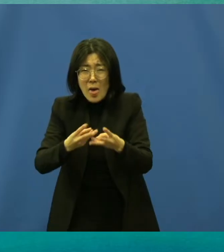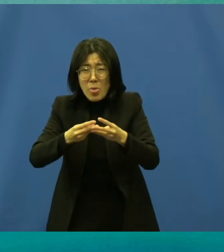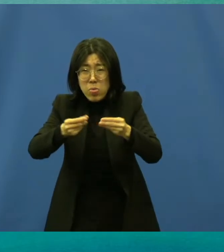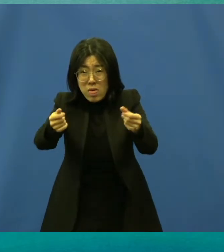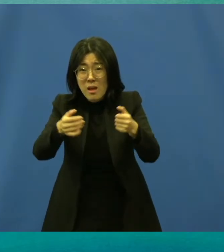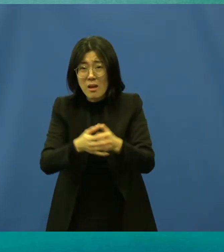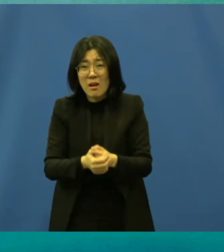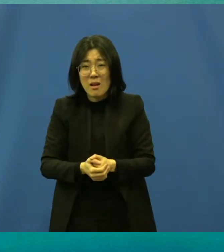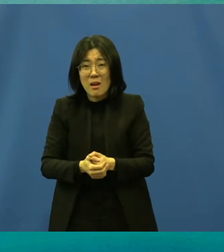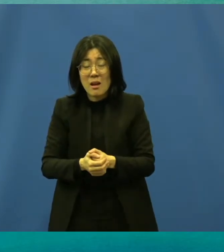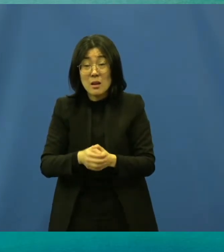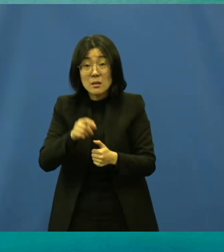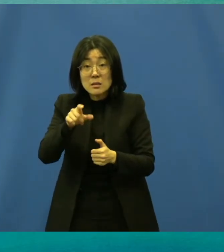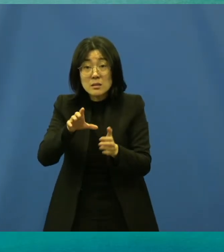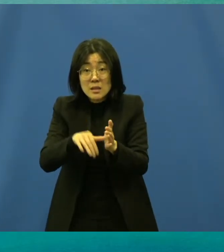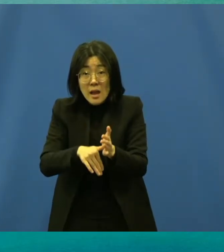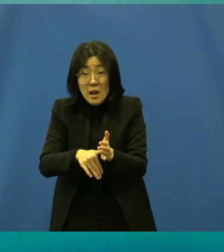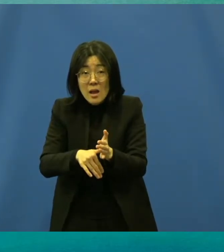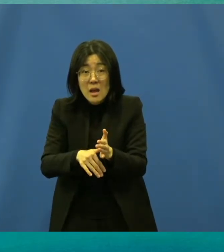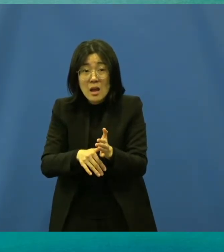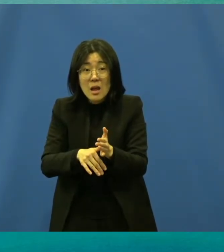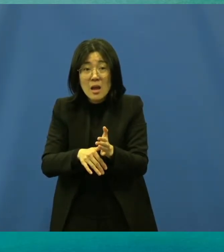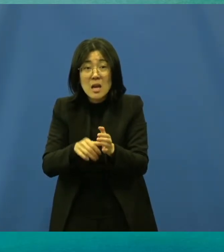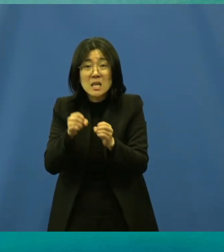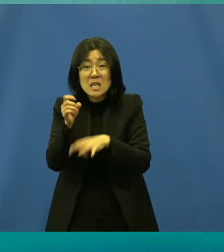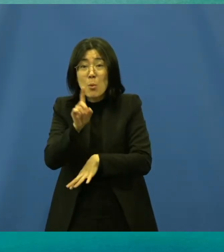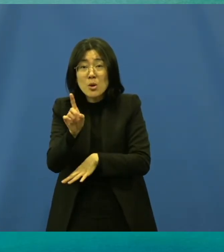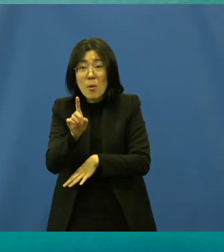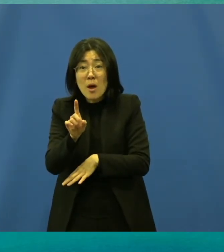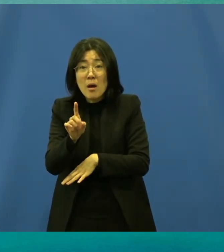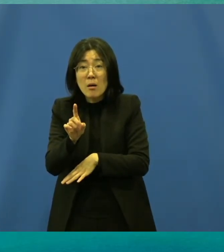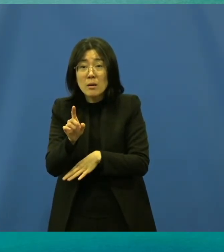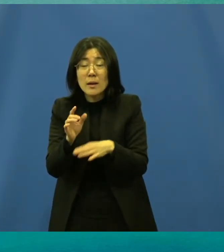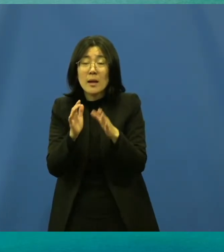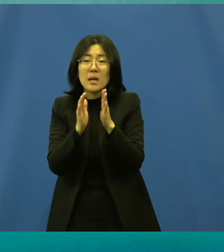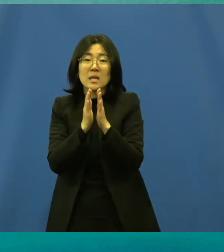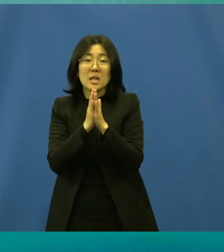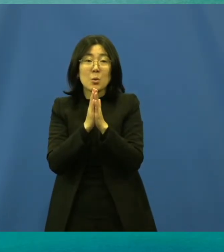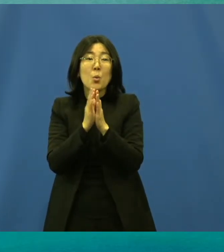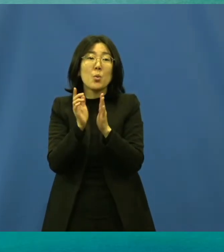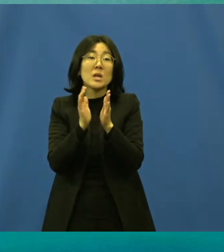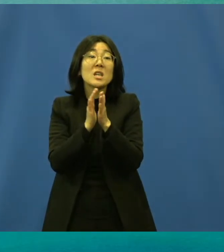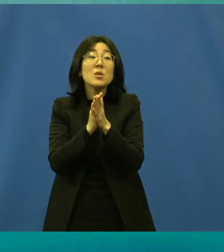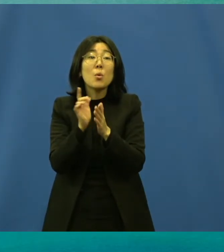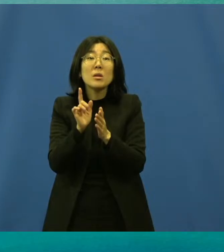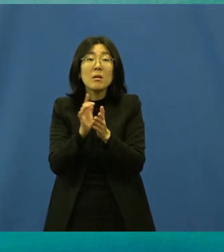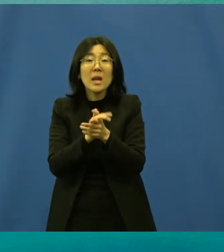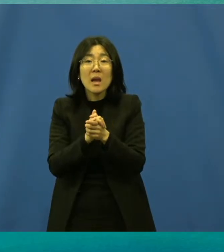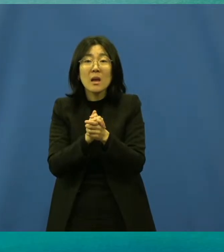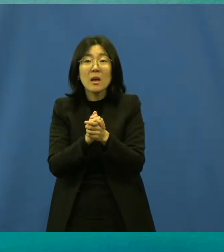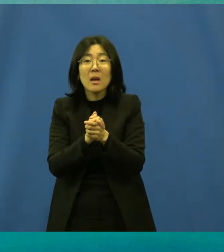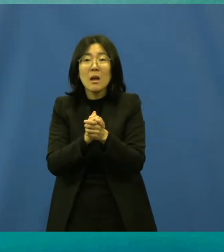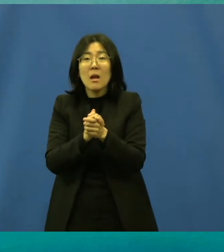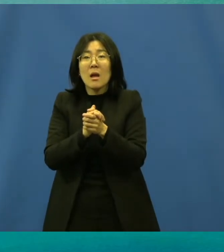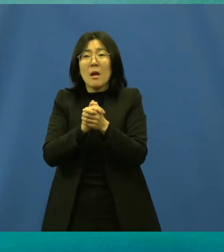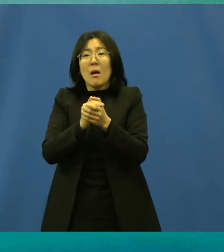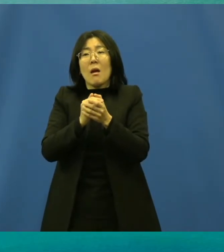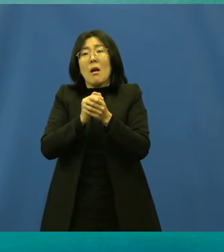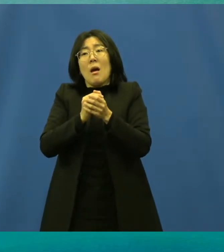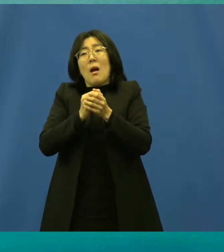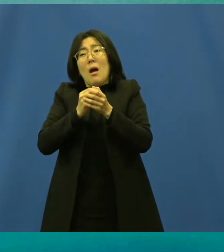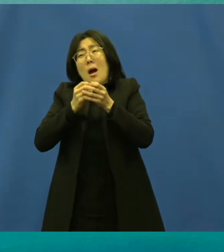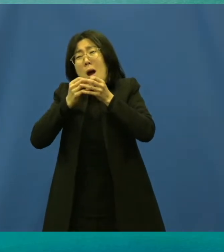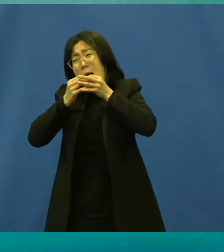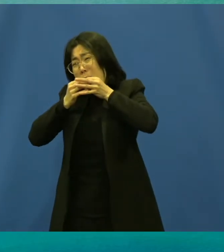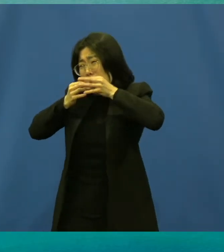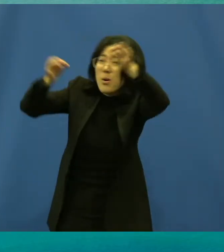그냥 기본이 부르짖는 기도였습니다. 그냥 누가 부르짖으라 말라도 하진 않았어요. 통성기도를 하면